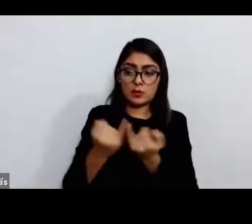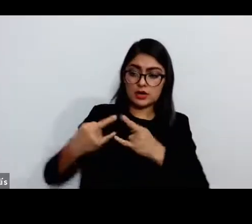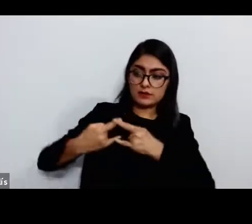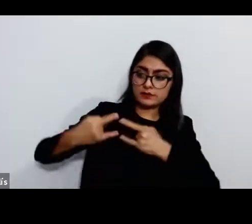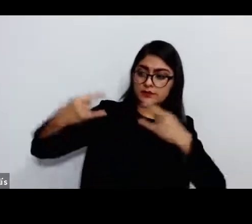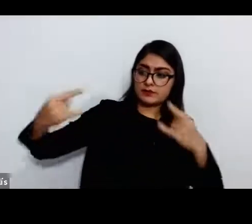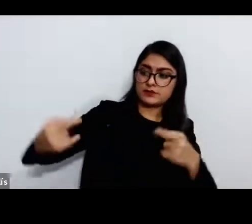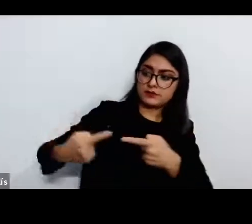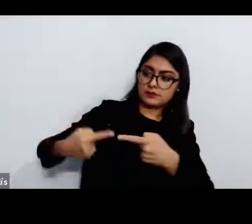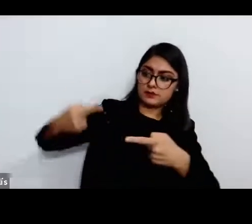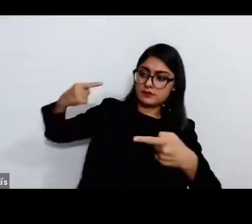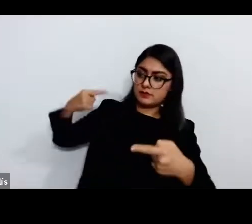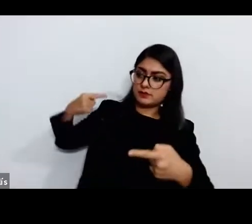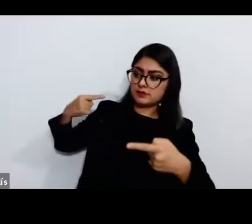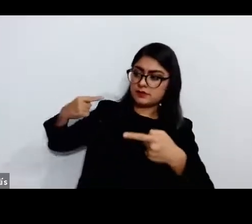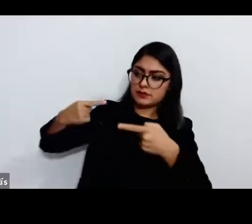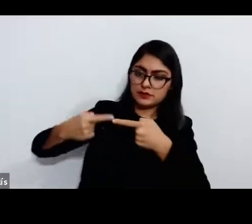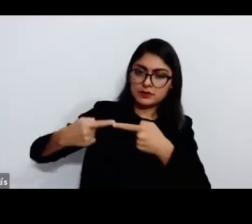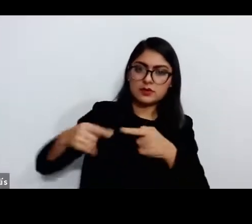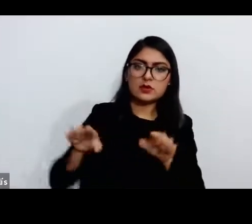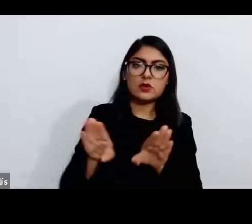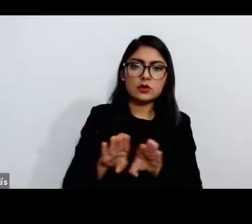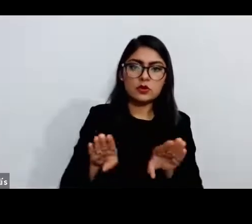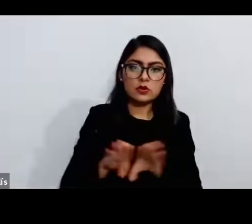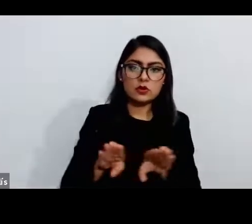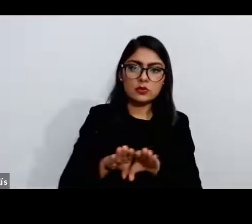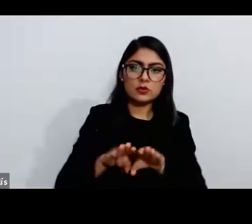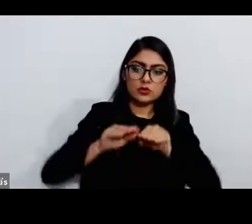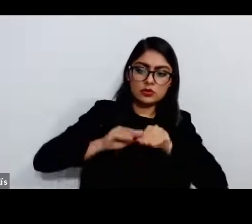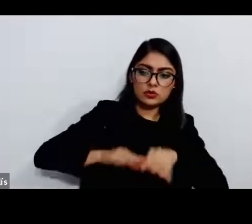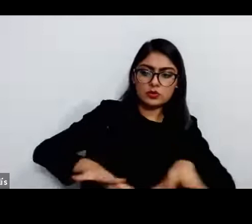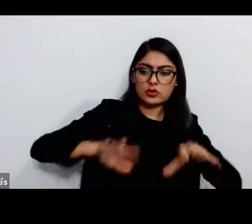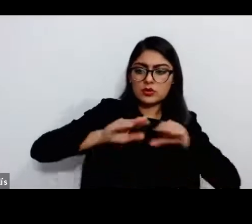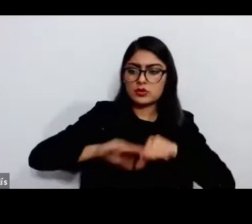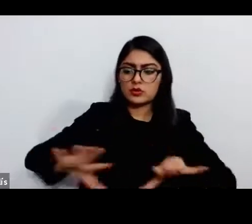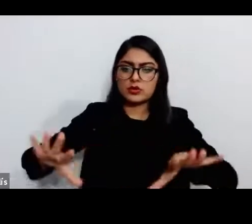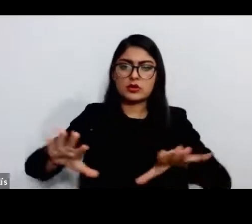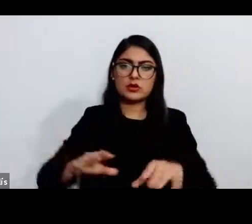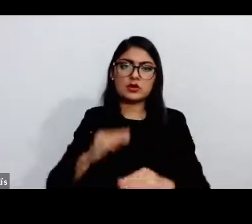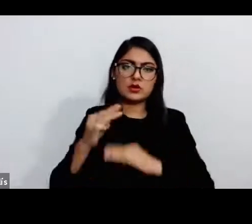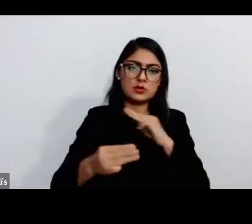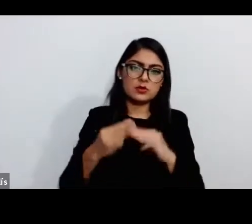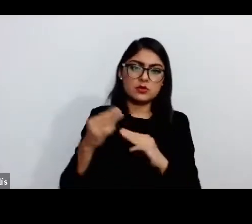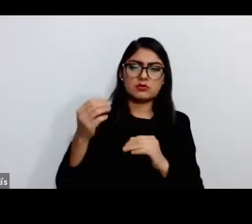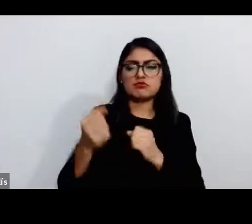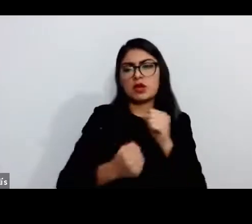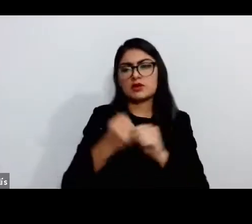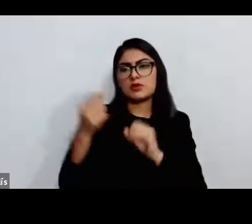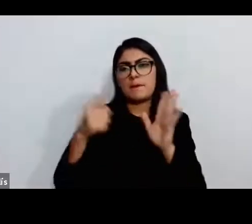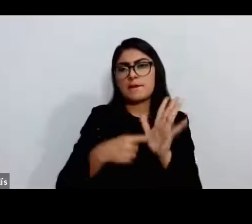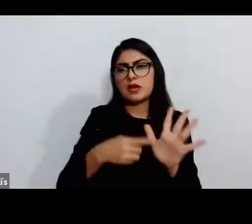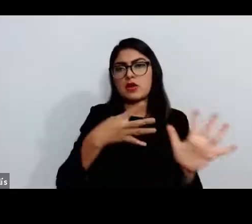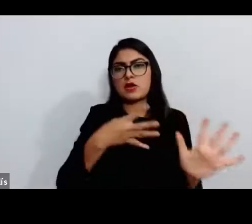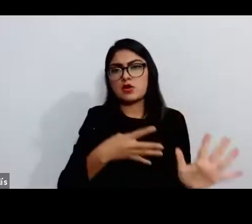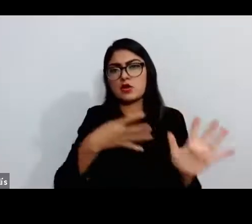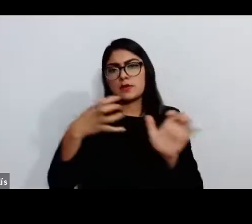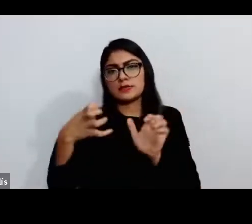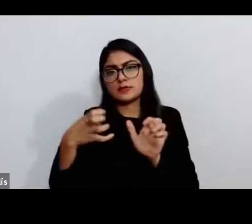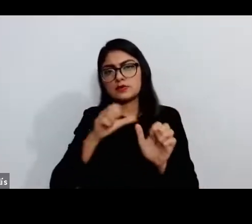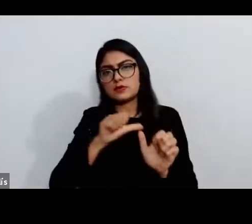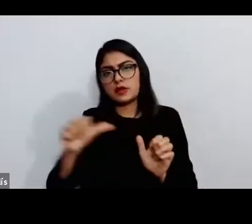fue su expansión en el mundo, sobre todo en el siglo XX, y luego ver cómo se ha desarrollado en